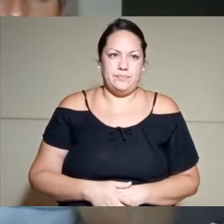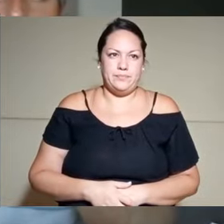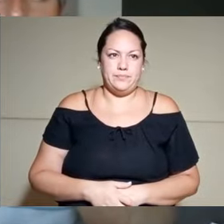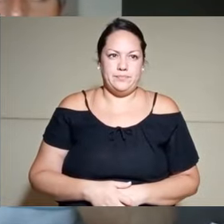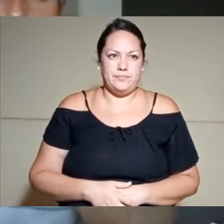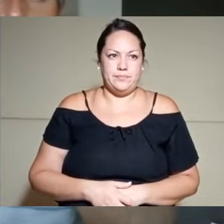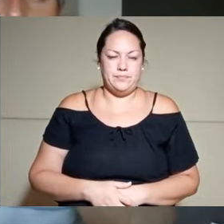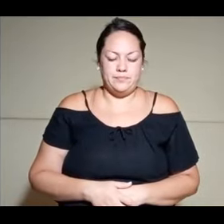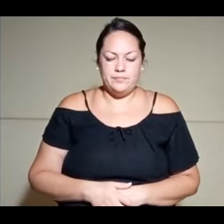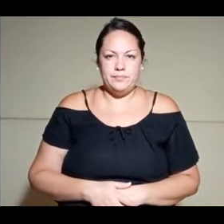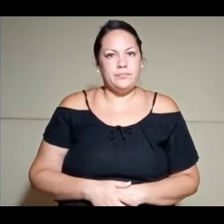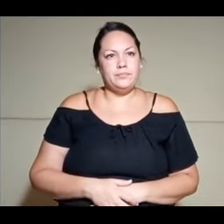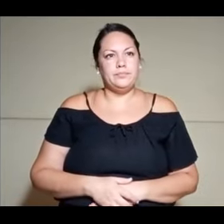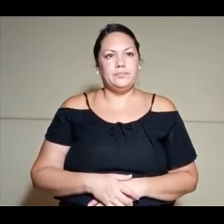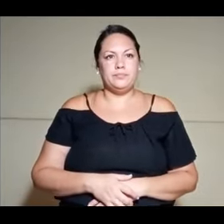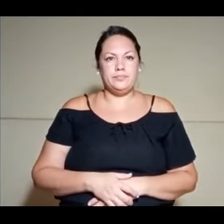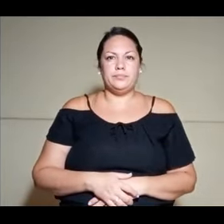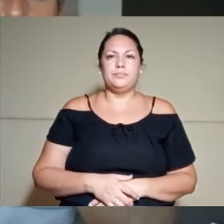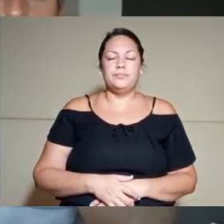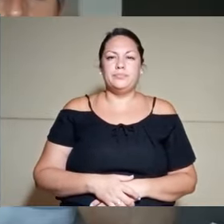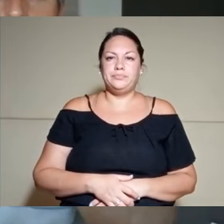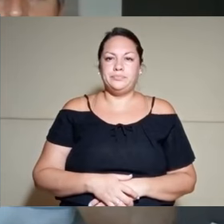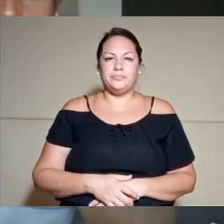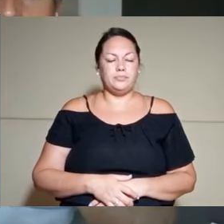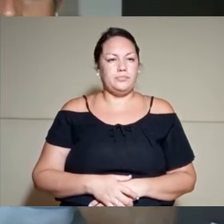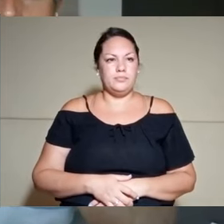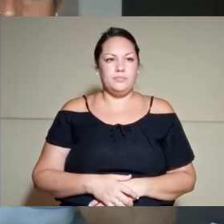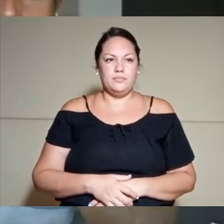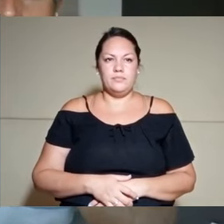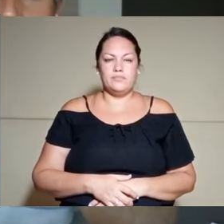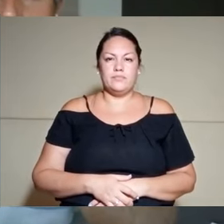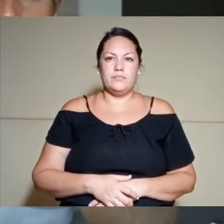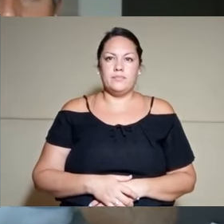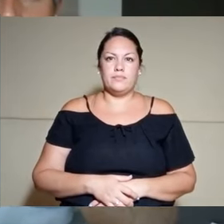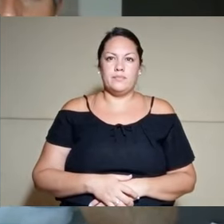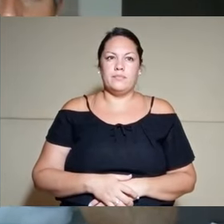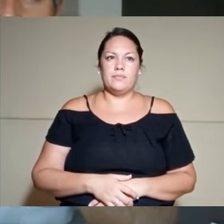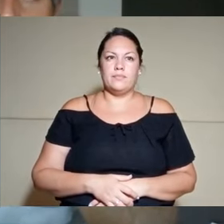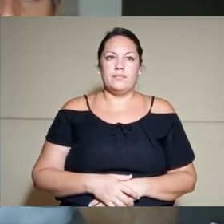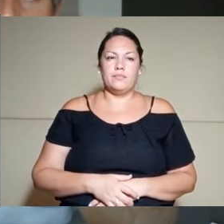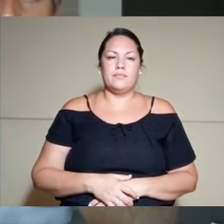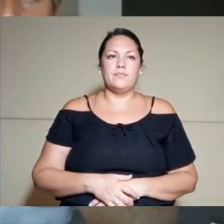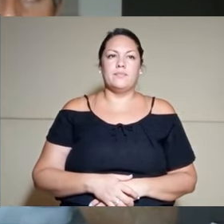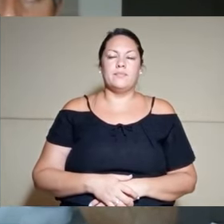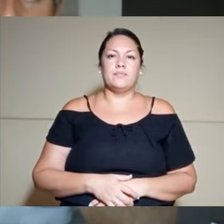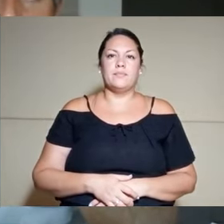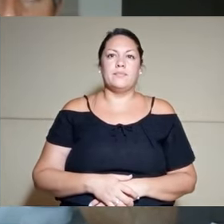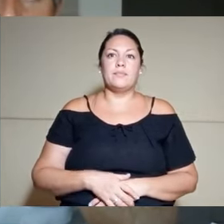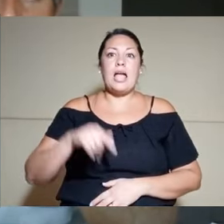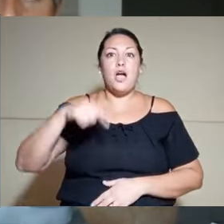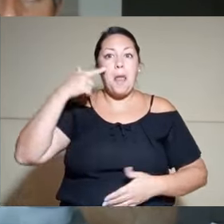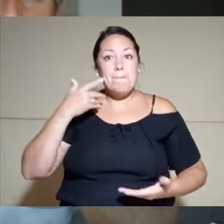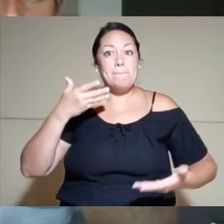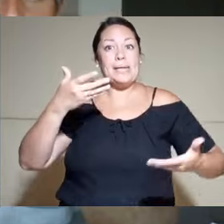Bien. Sí, profe. Vamos a, Sí. Bien. a volver. Vamos